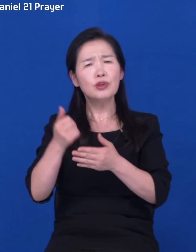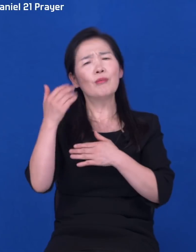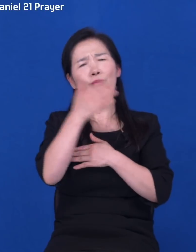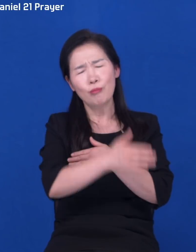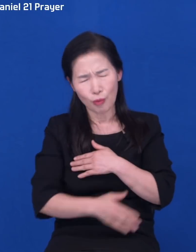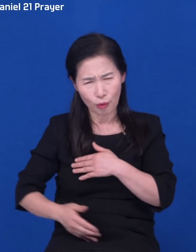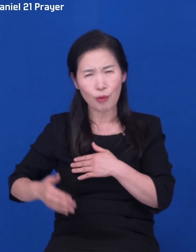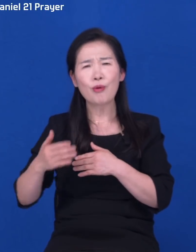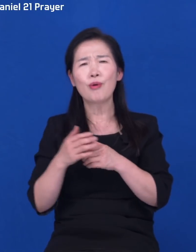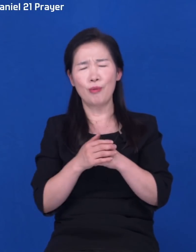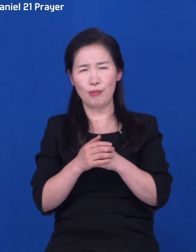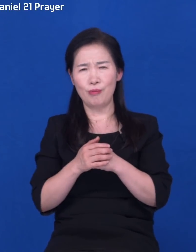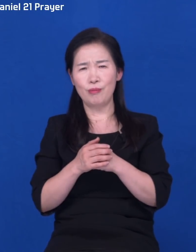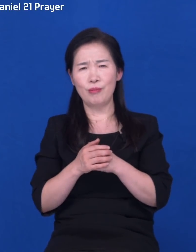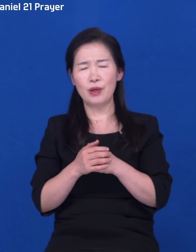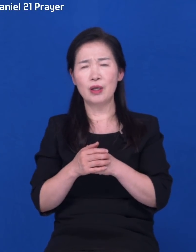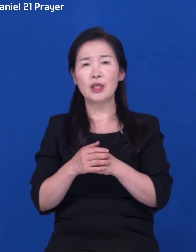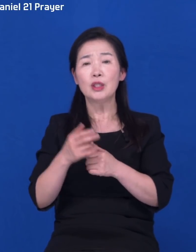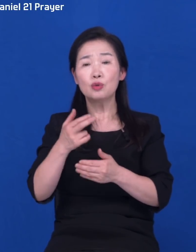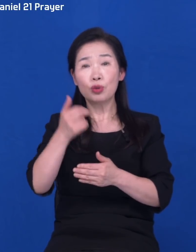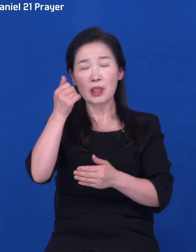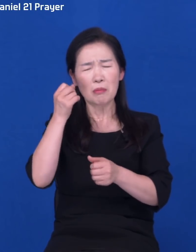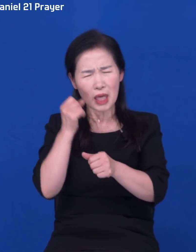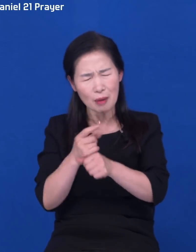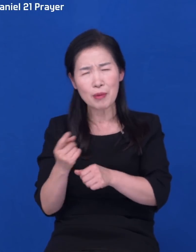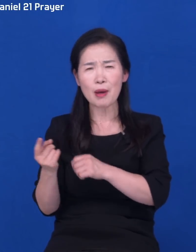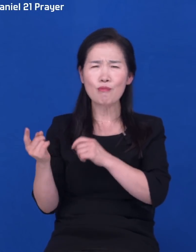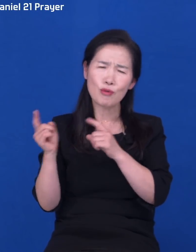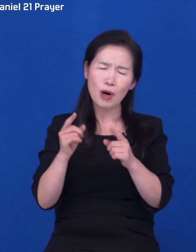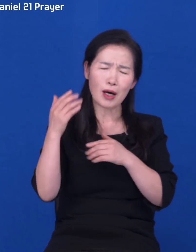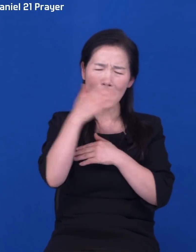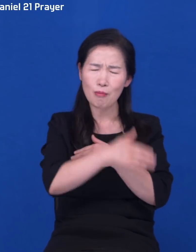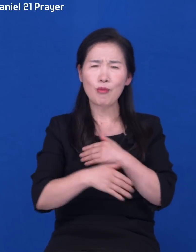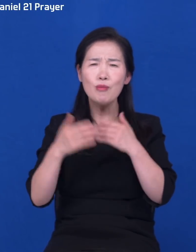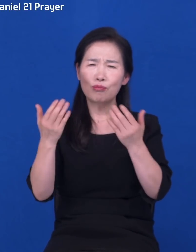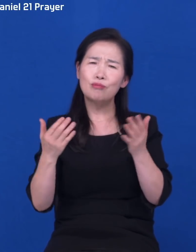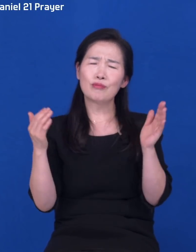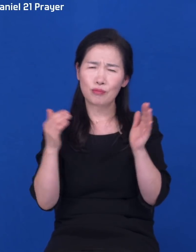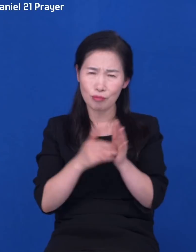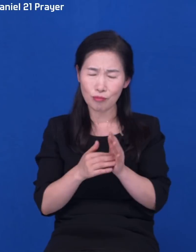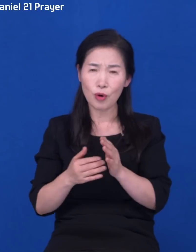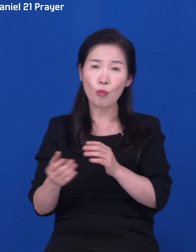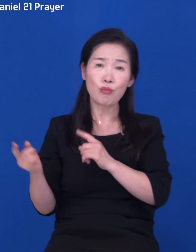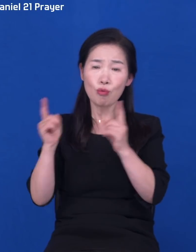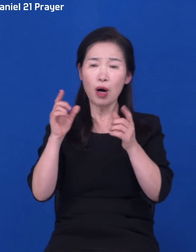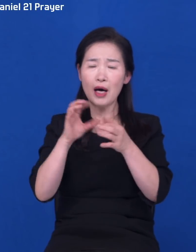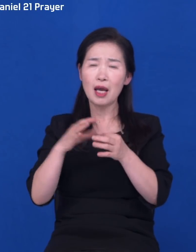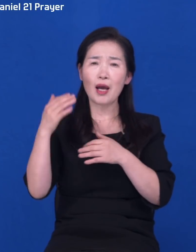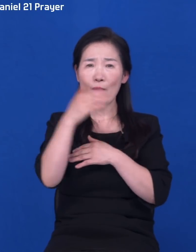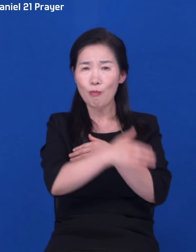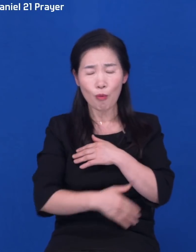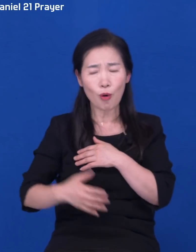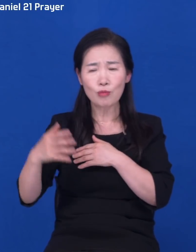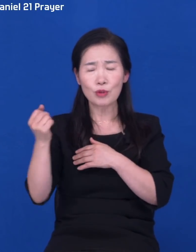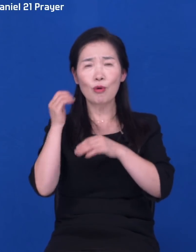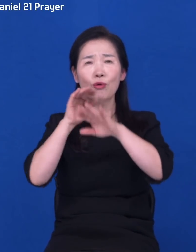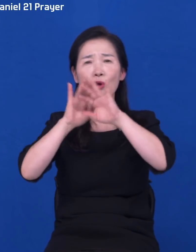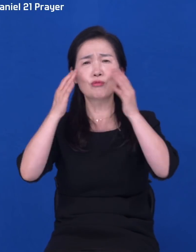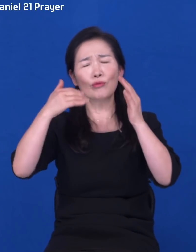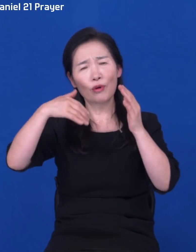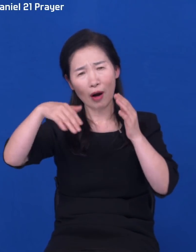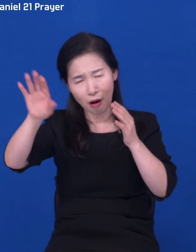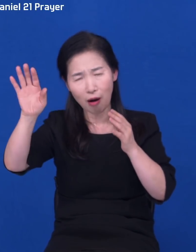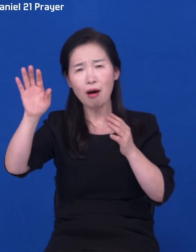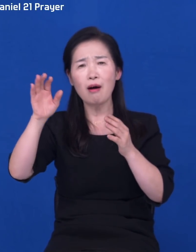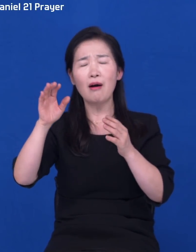하나님이 이미 나한테 부활체를 주셨잖아. 나는 천국 가서 부활체로 가잖아. 그 몸은 썩지도 않고 영원히 누리는